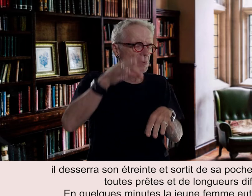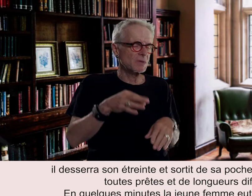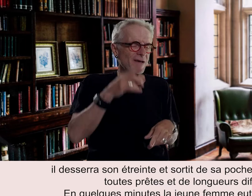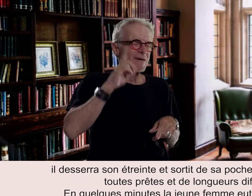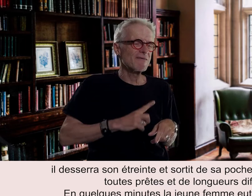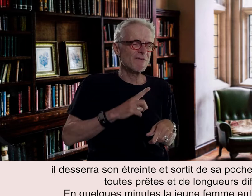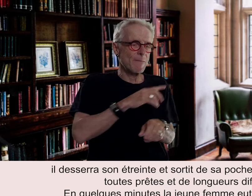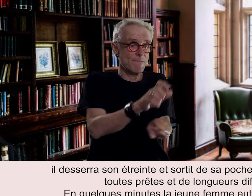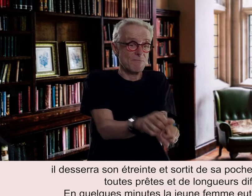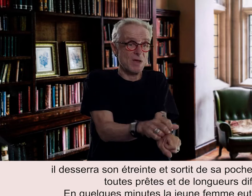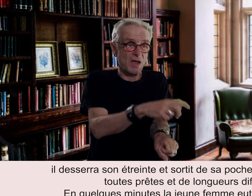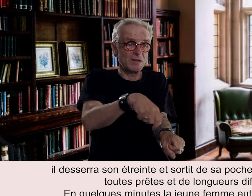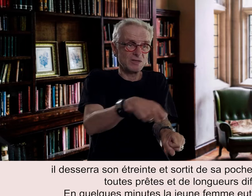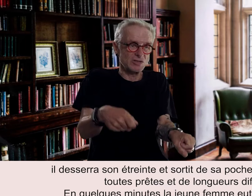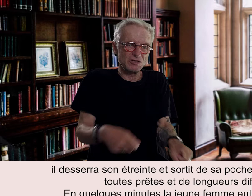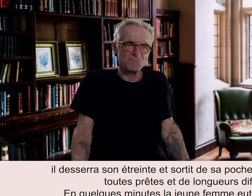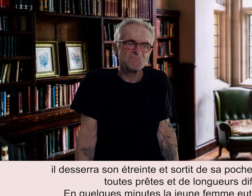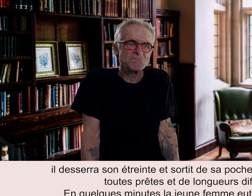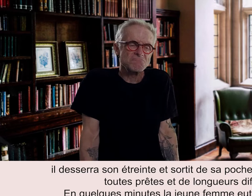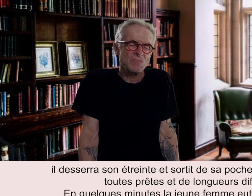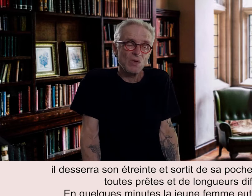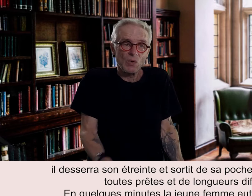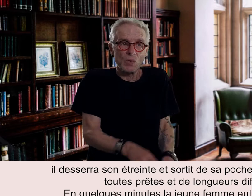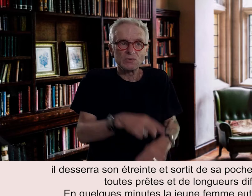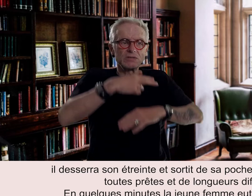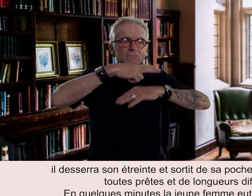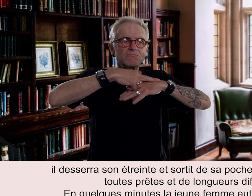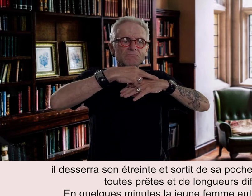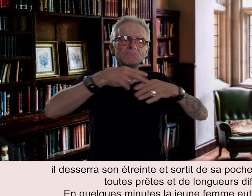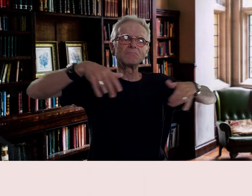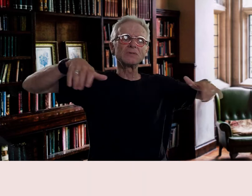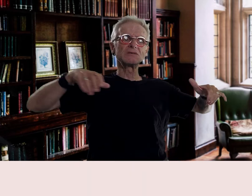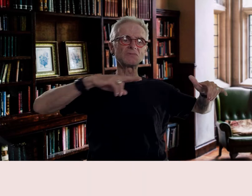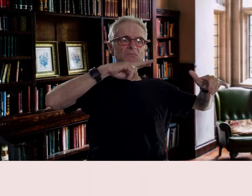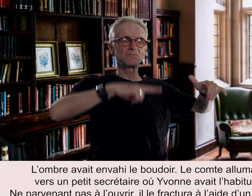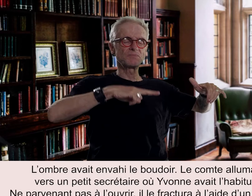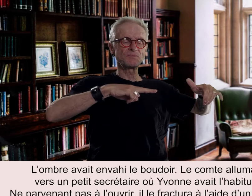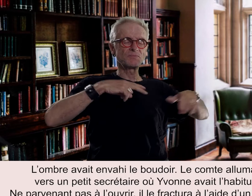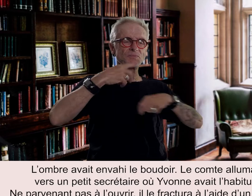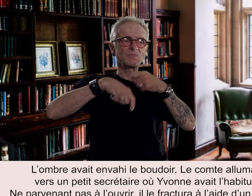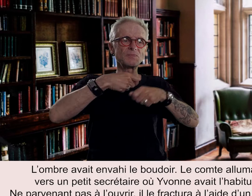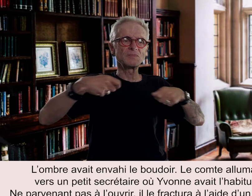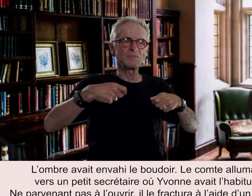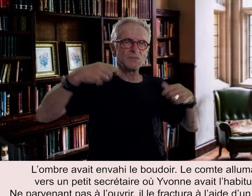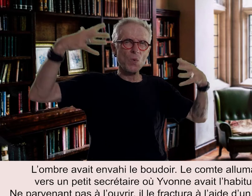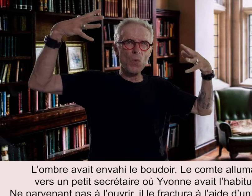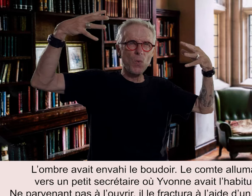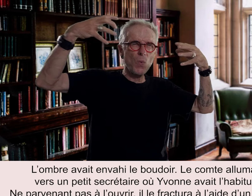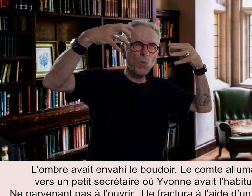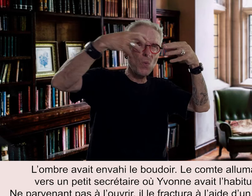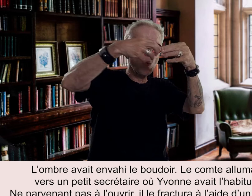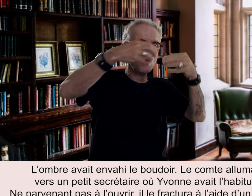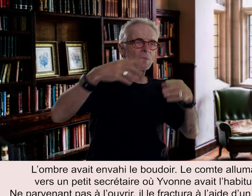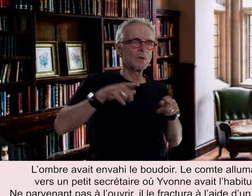jeune femme eut les bras attachés le long du corps et fut étendue sur un divan. L'ombre avait envahi le boudoir.